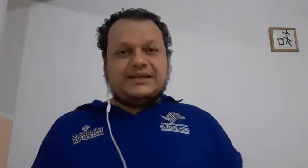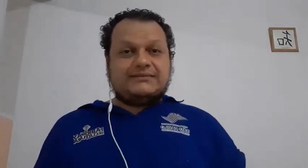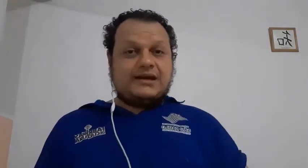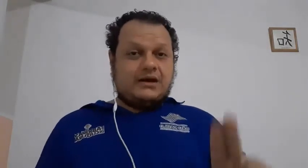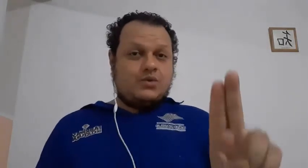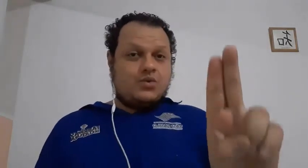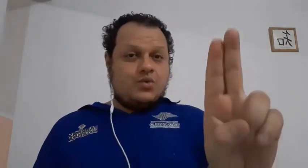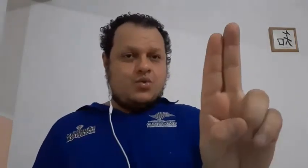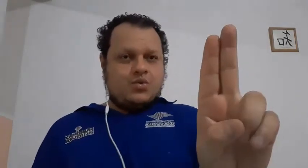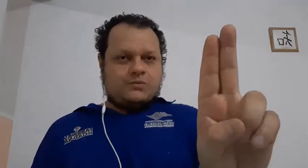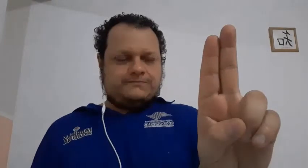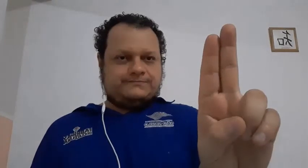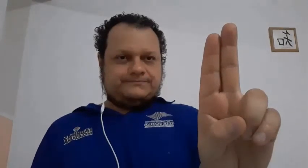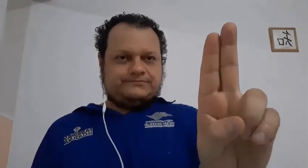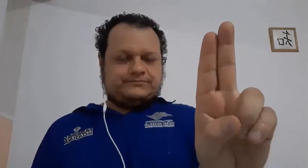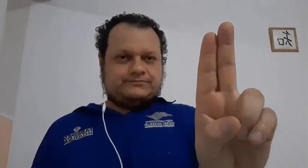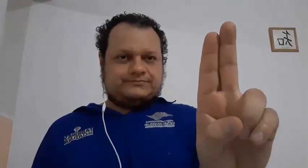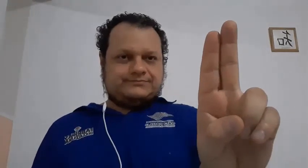Letra U.